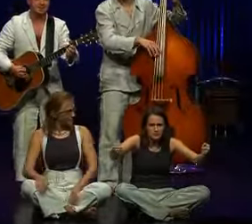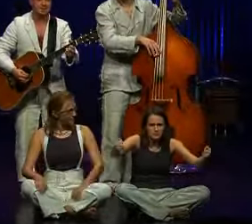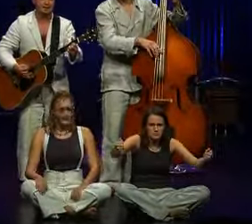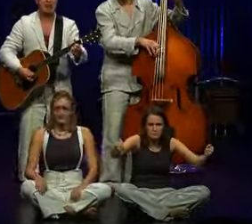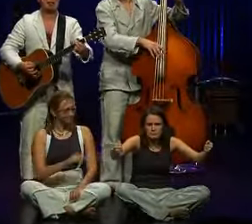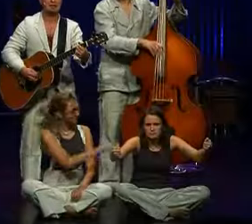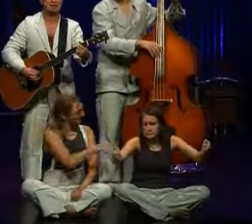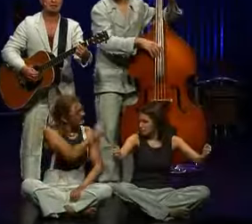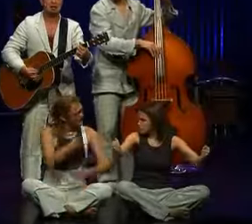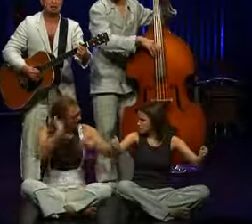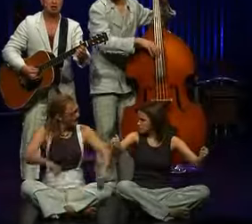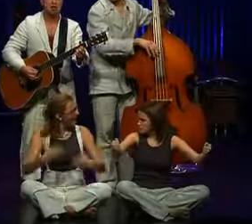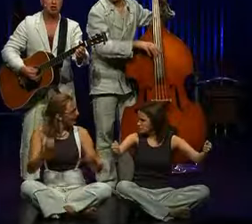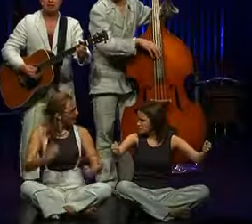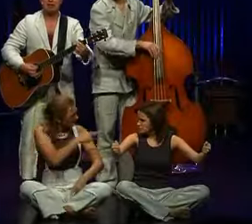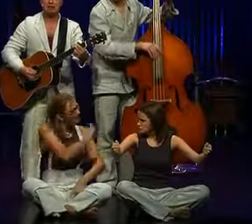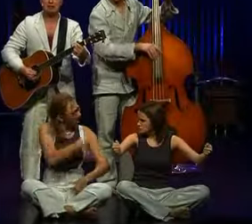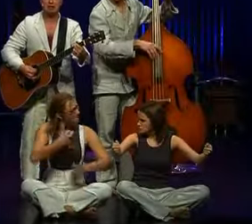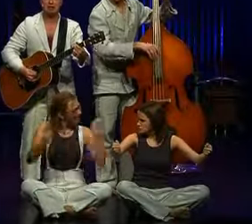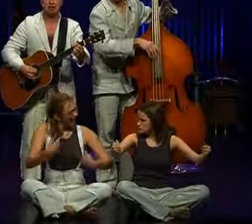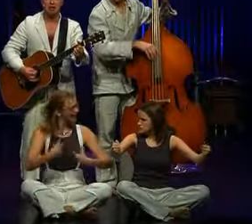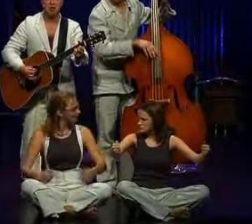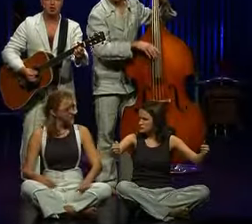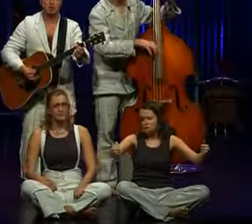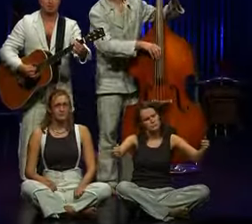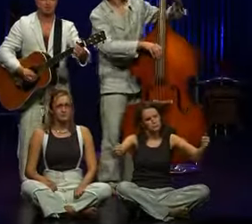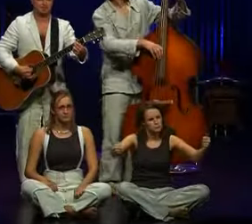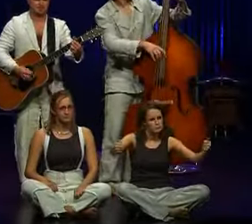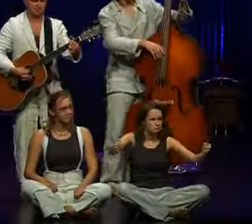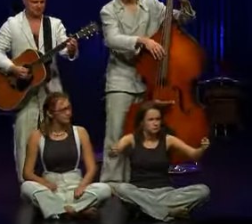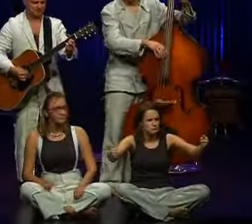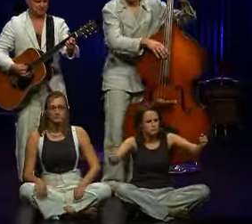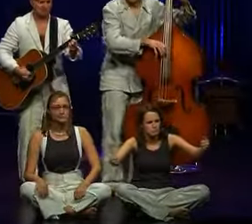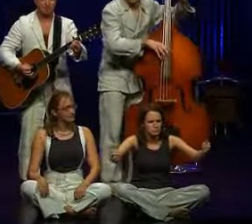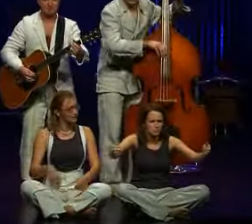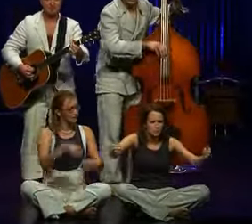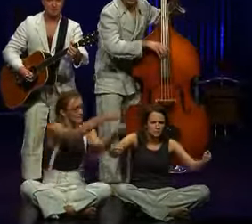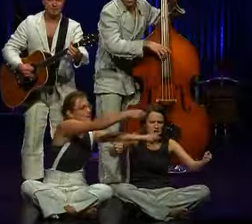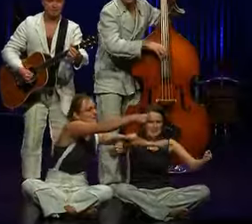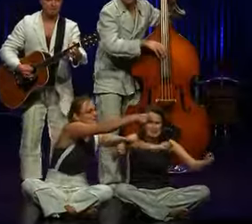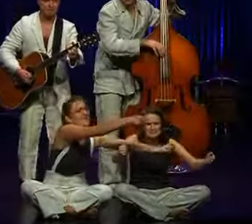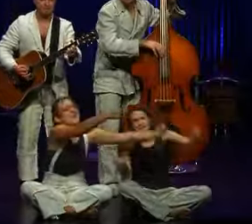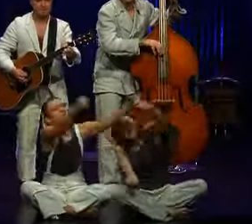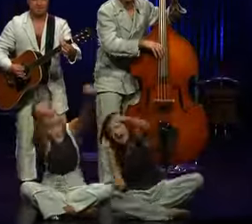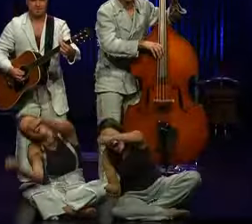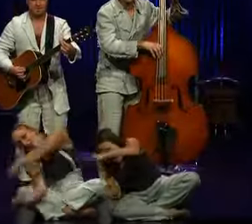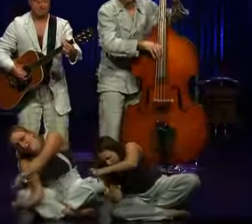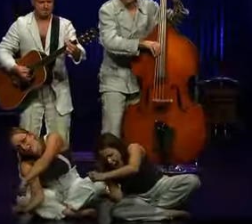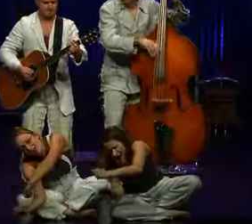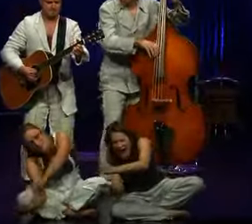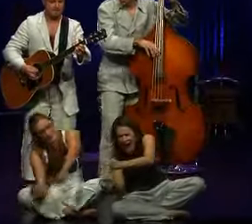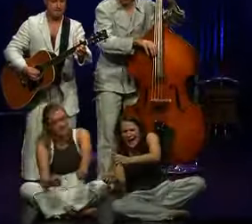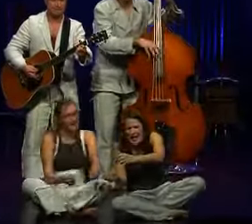Je hebt gezegd dat ik niet mocht, je hebt gezegd dat ik niet mocht. Plots trekt ze hard aan het